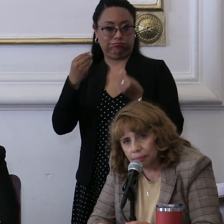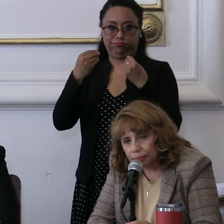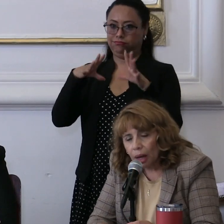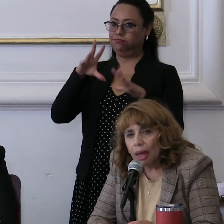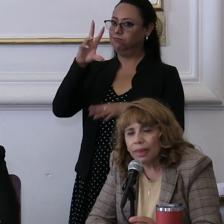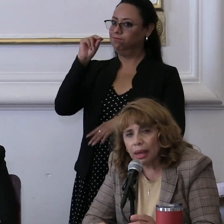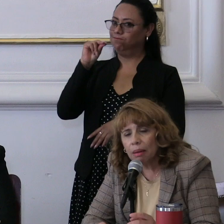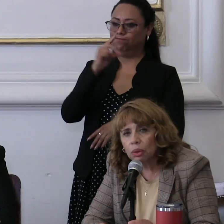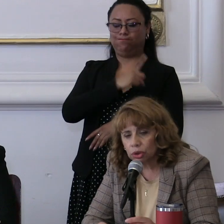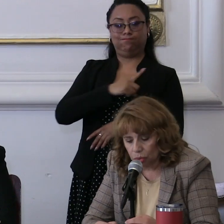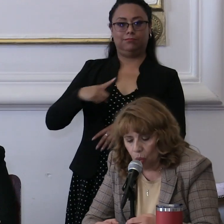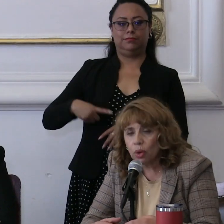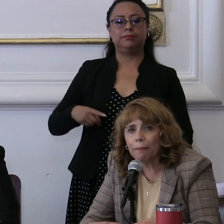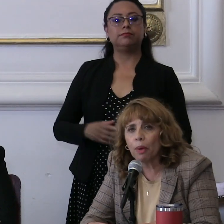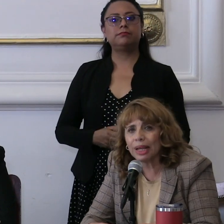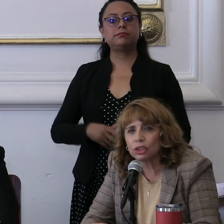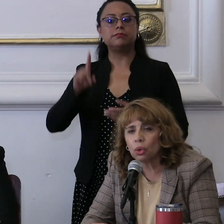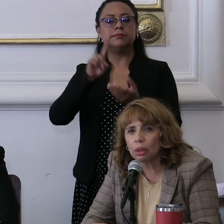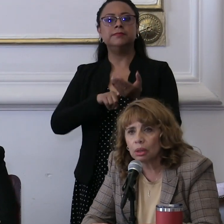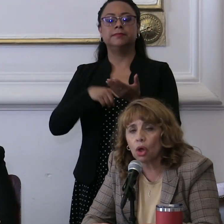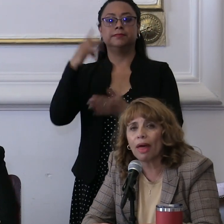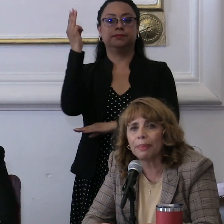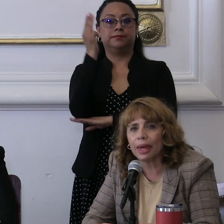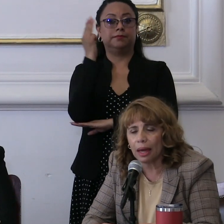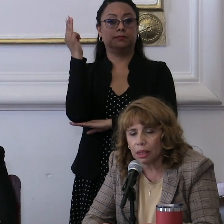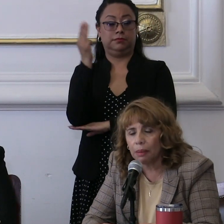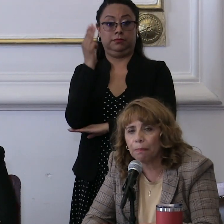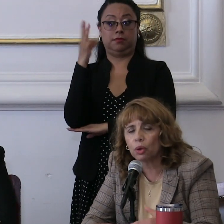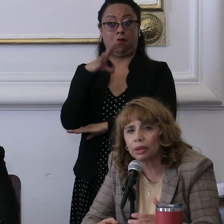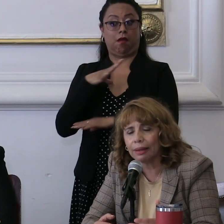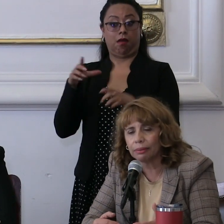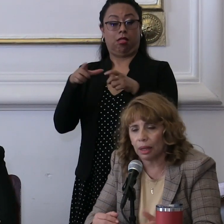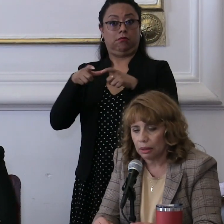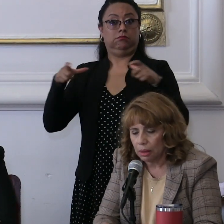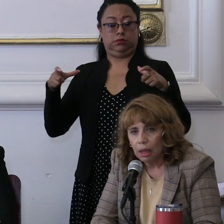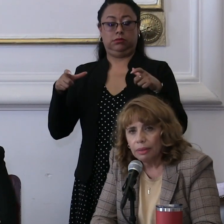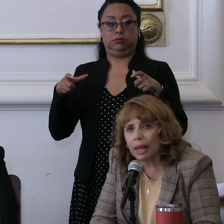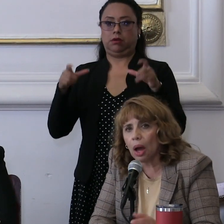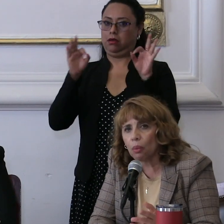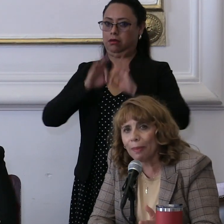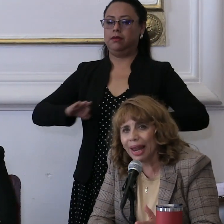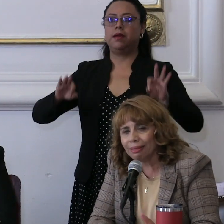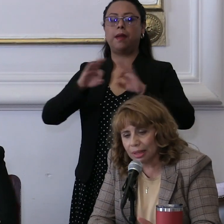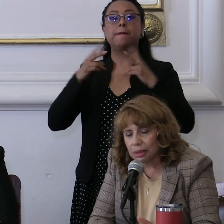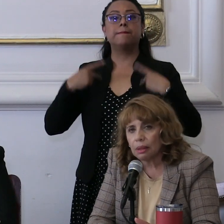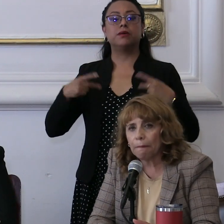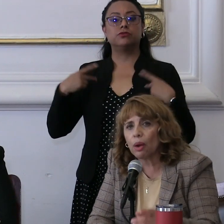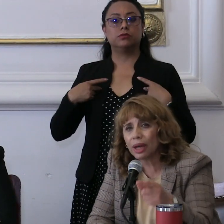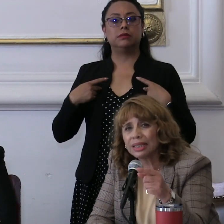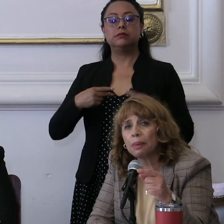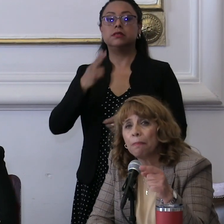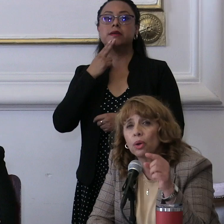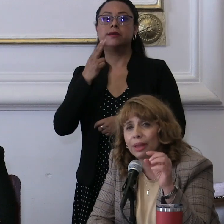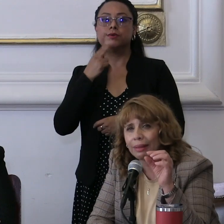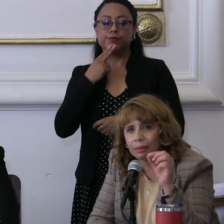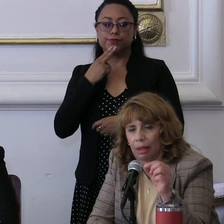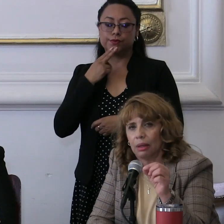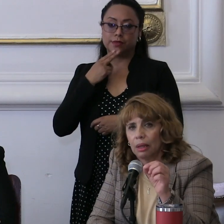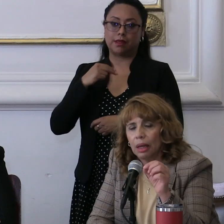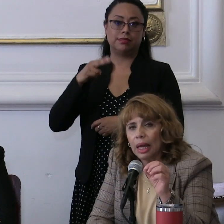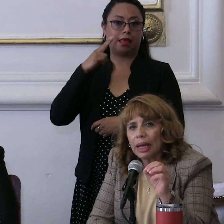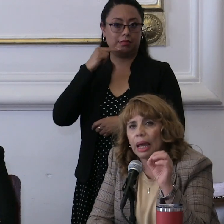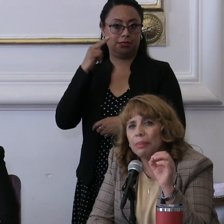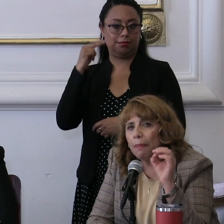Alta tenemos una población todavía importante de nahuablantes, pero ¿qué es